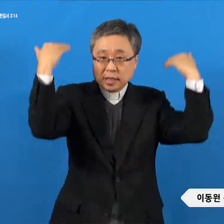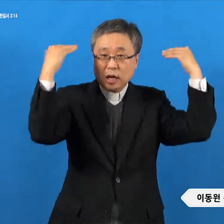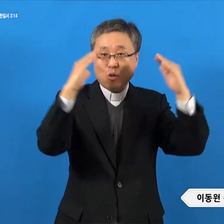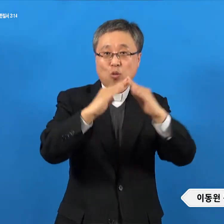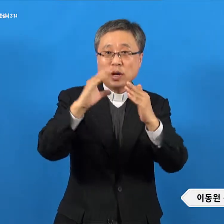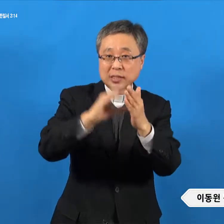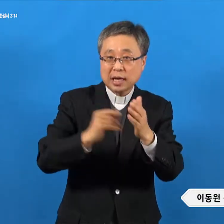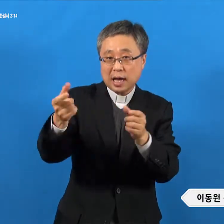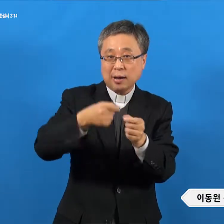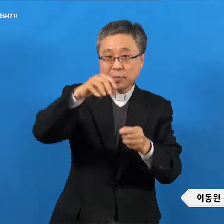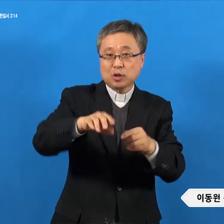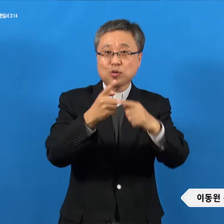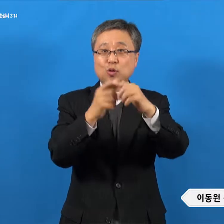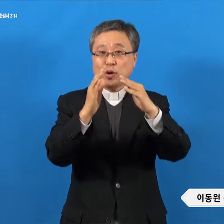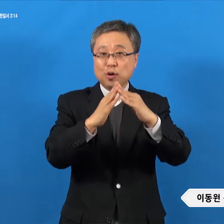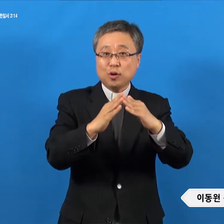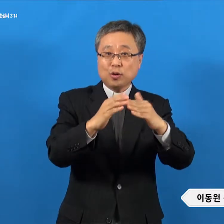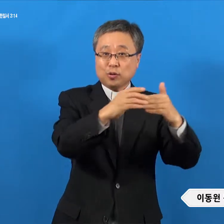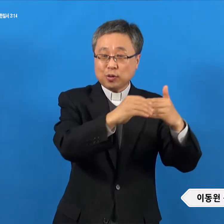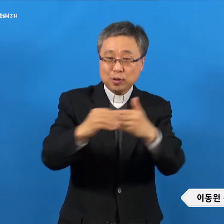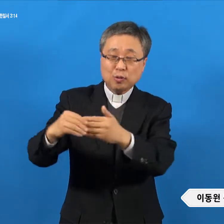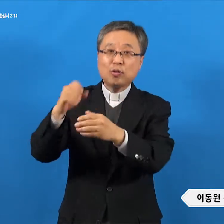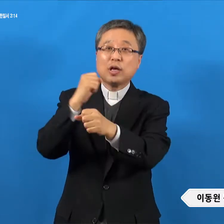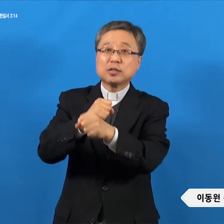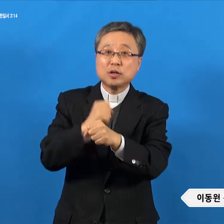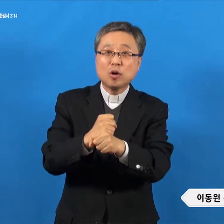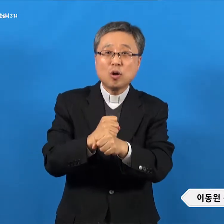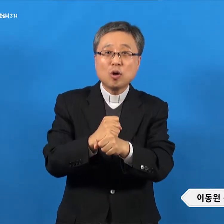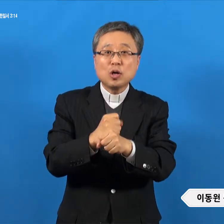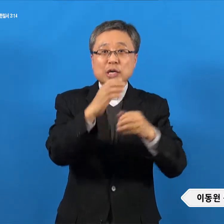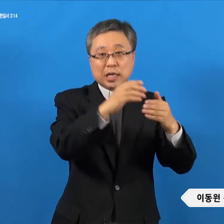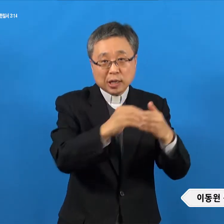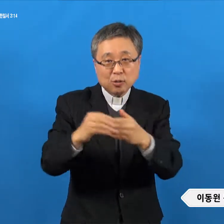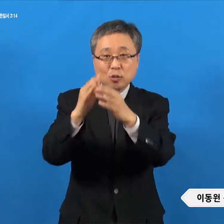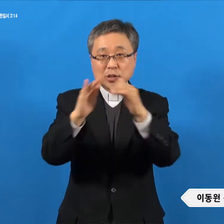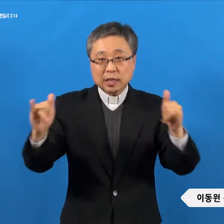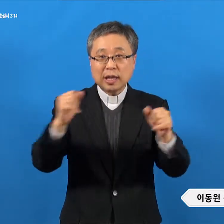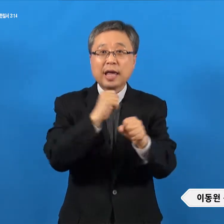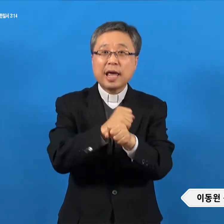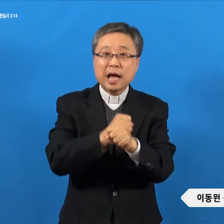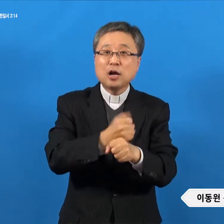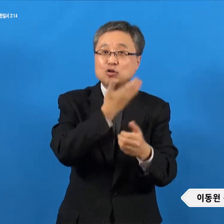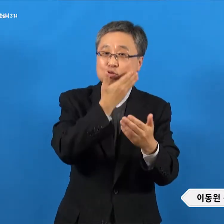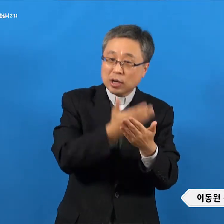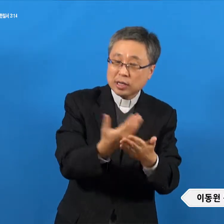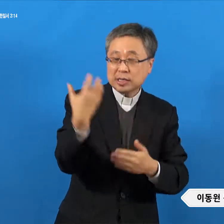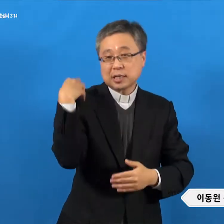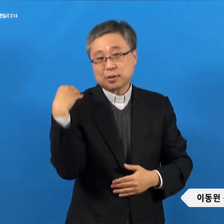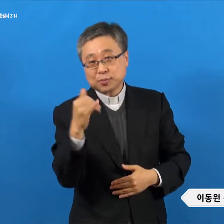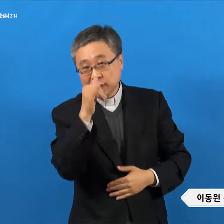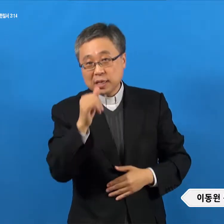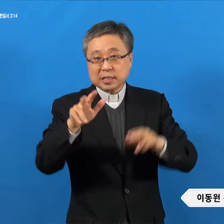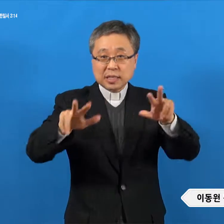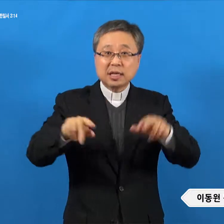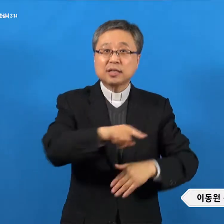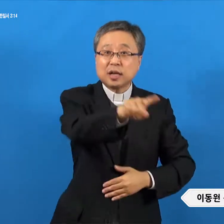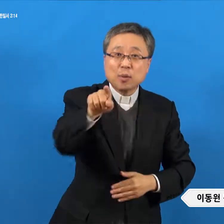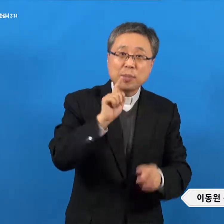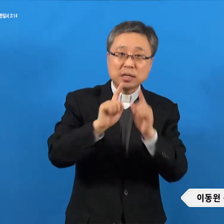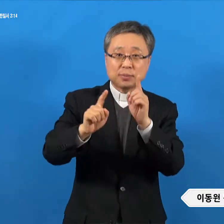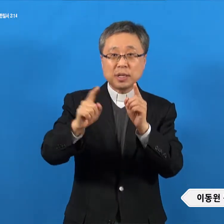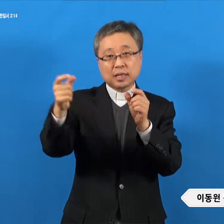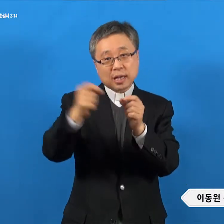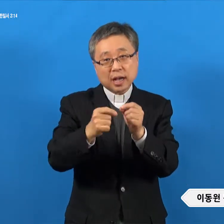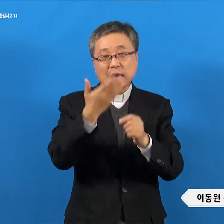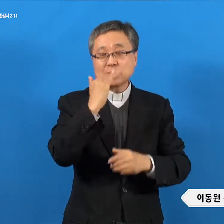교회로 모시고 와서 복음을 듣게 했던 인도자들이 해야 할 중요한 책임이 있습니다. 이제 그들이 말씀을 가까이 할 수